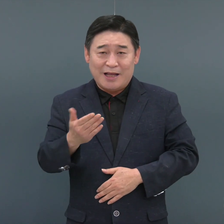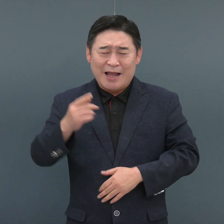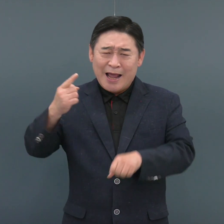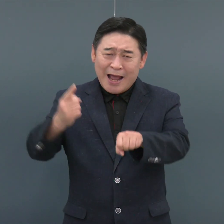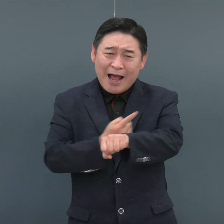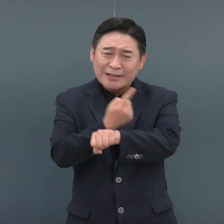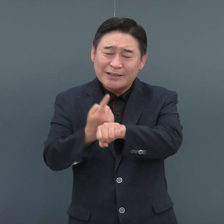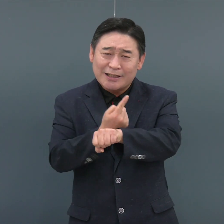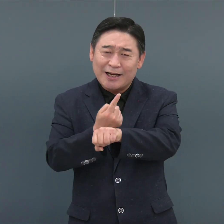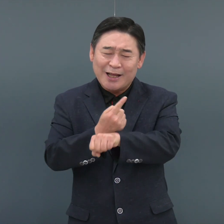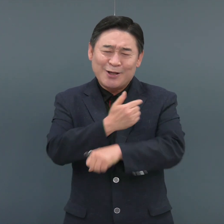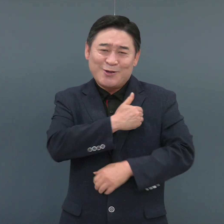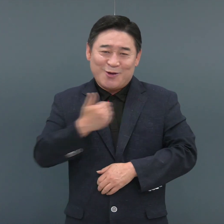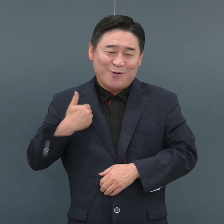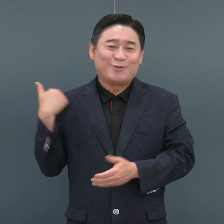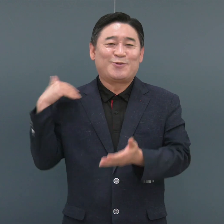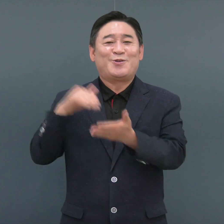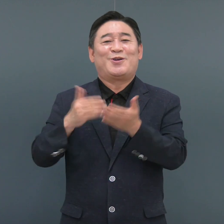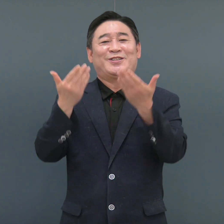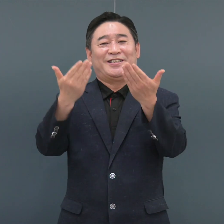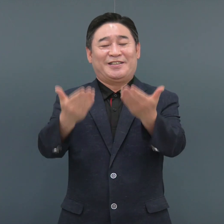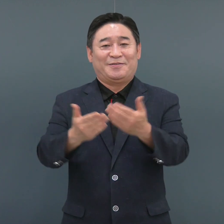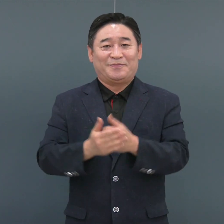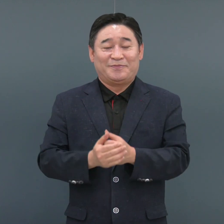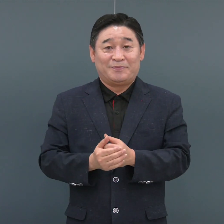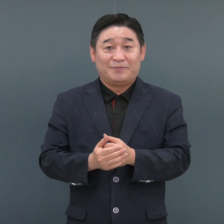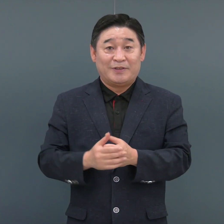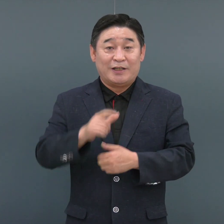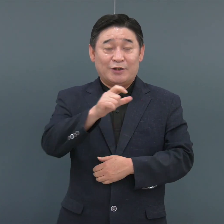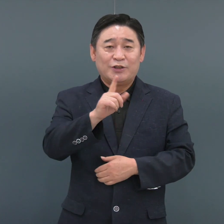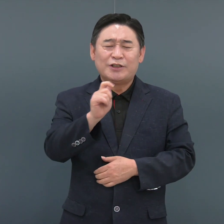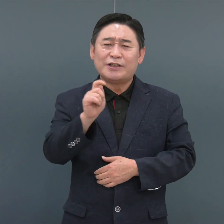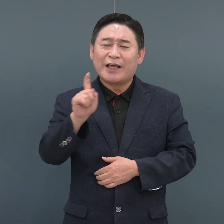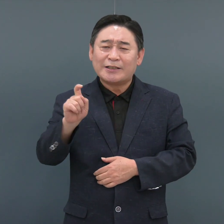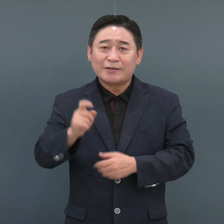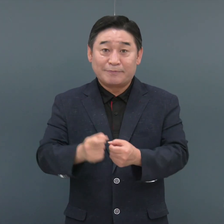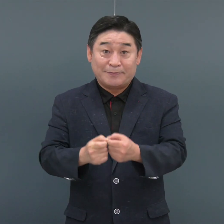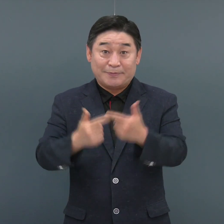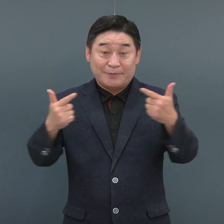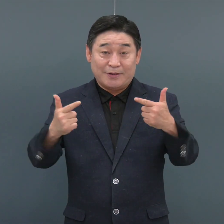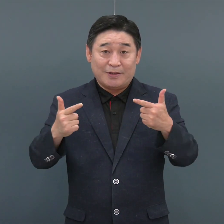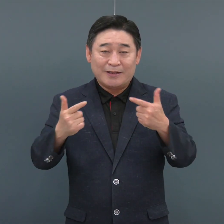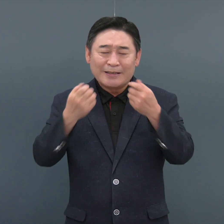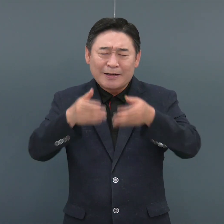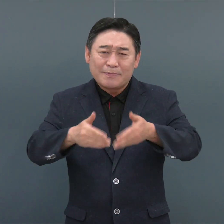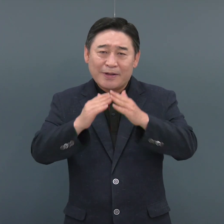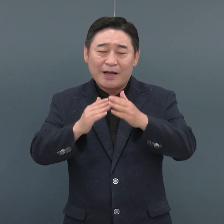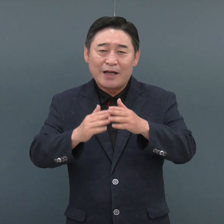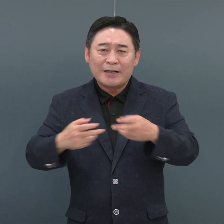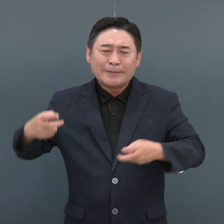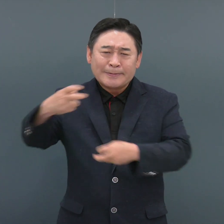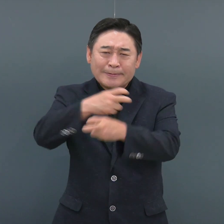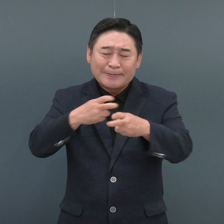여유를 돌려드리겠습니다. GTX 노선을 연장하고 신설해서 광역철도망을 촘촘하게